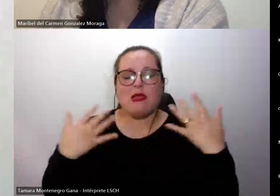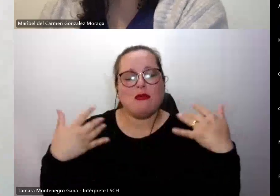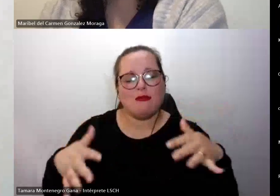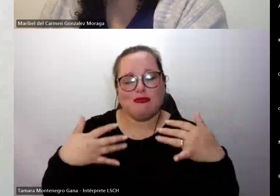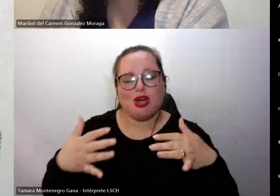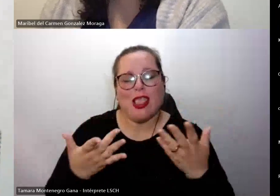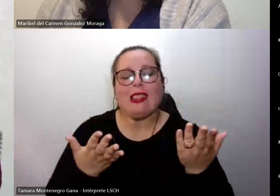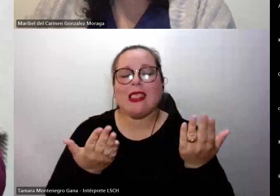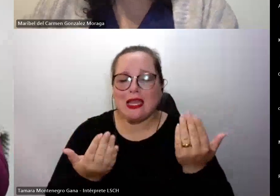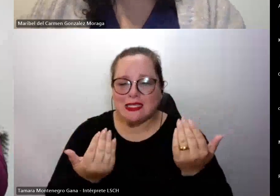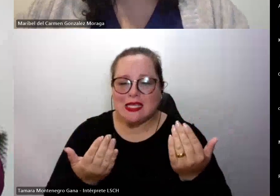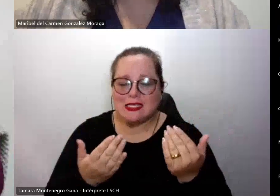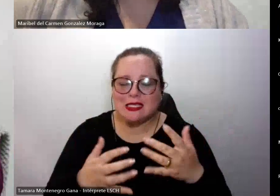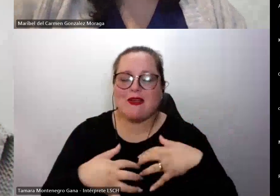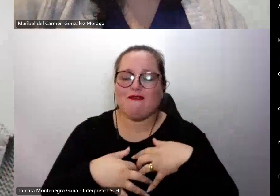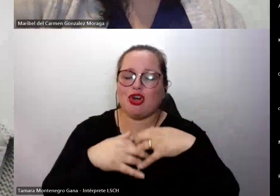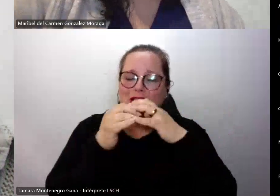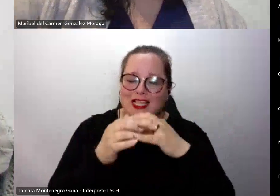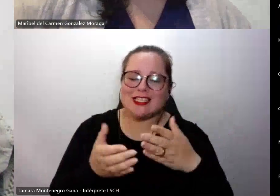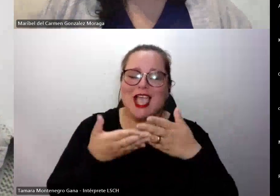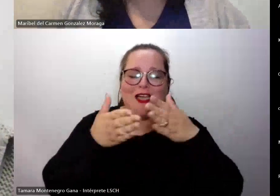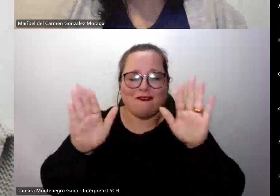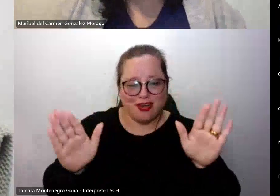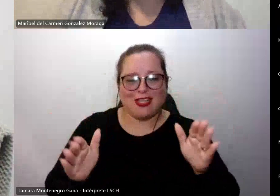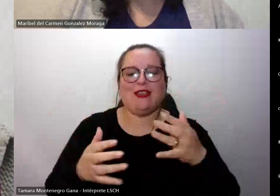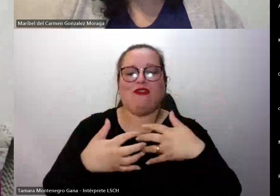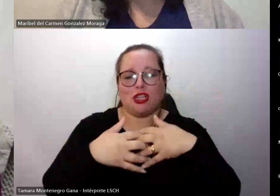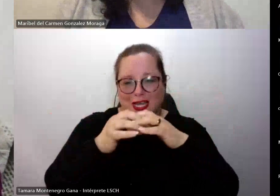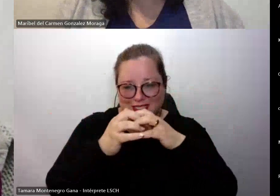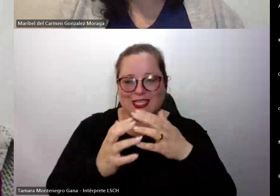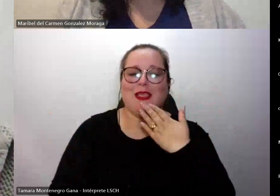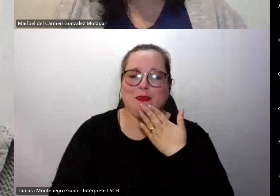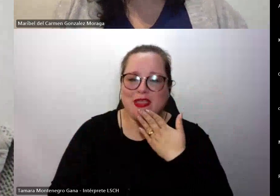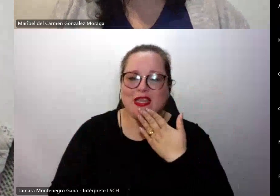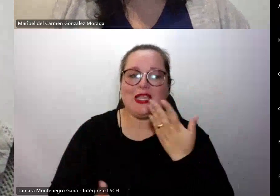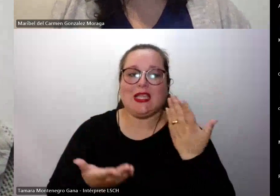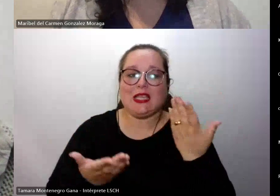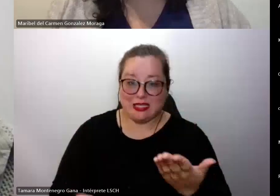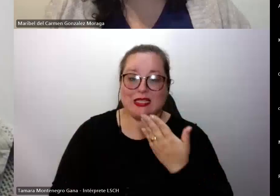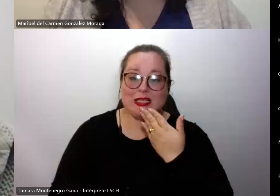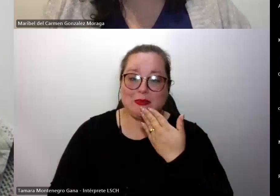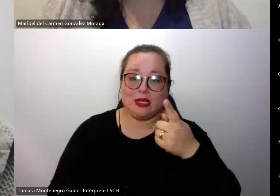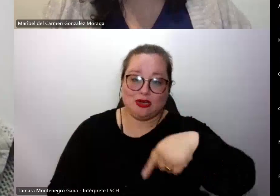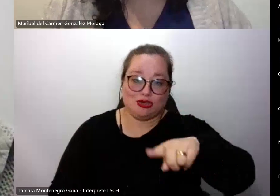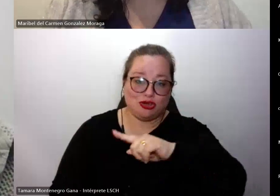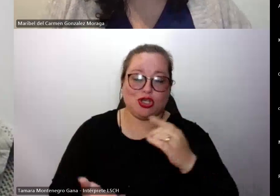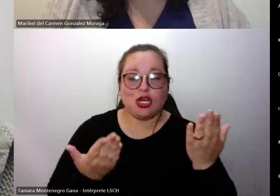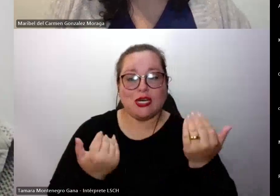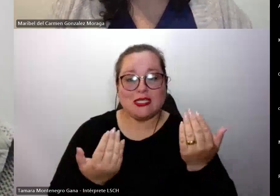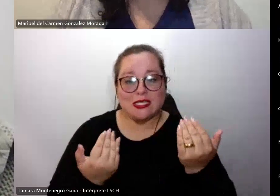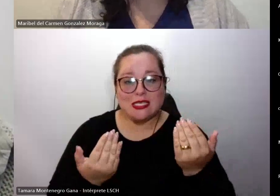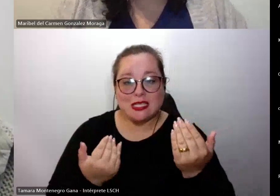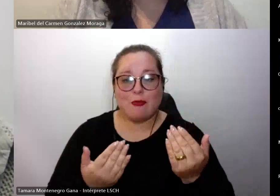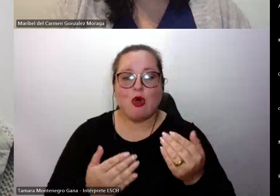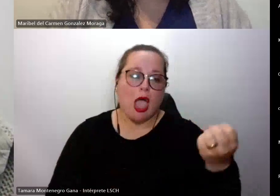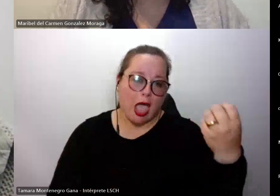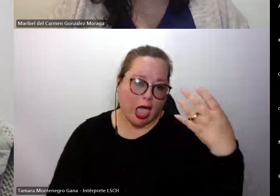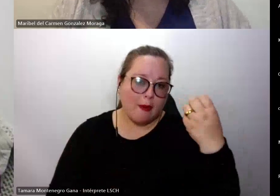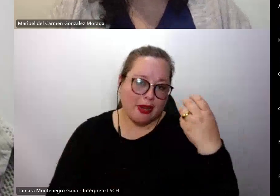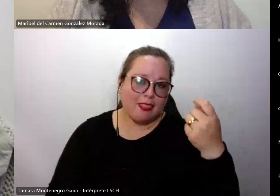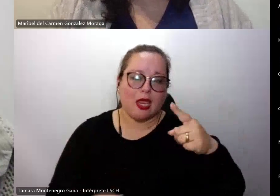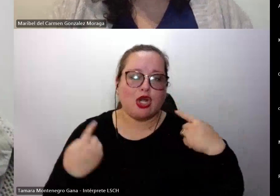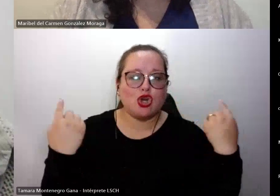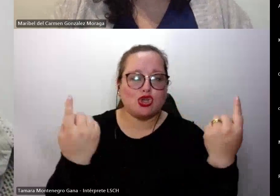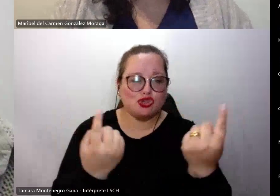necesario fortalecer, abrir y fortalecer. Y para eso también necesitamos aprender nosotros,